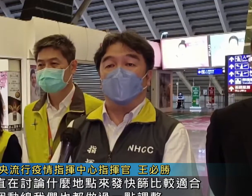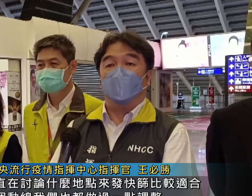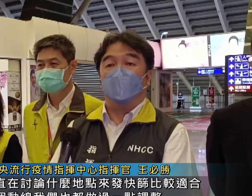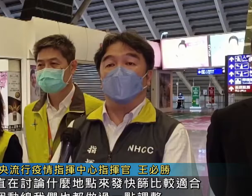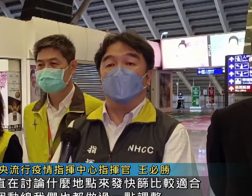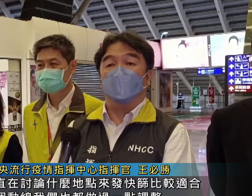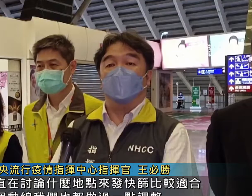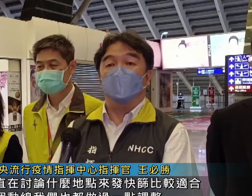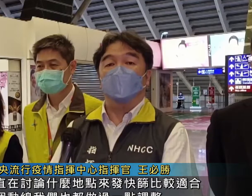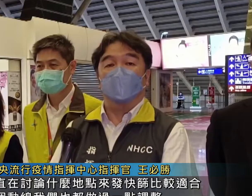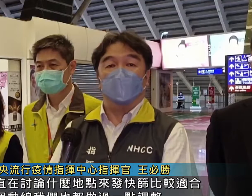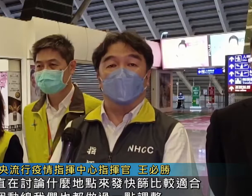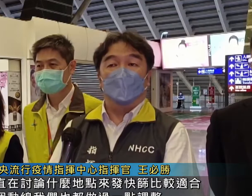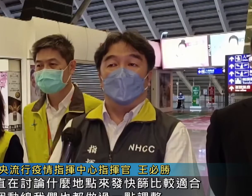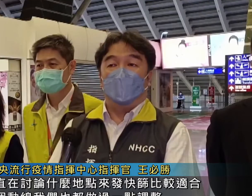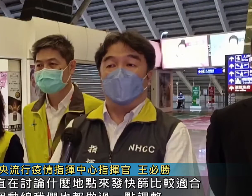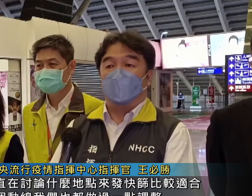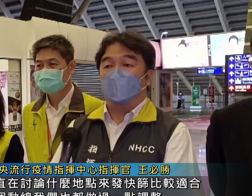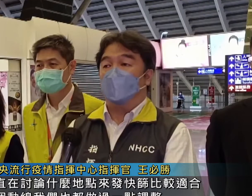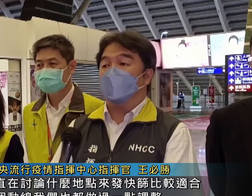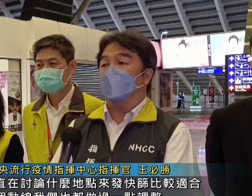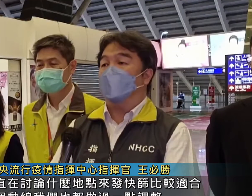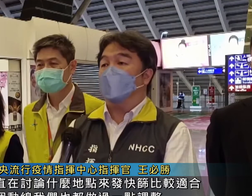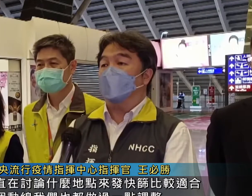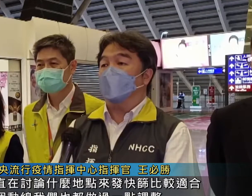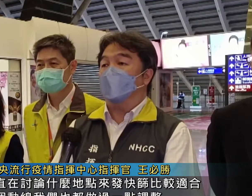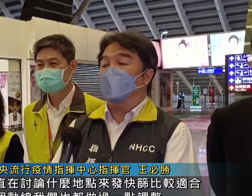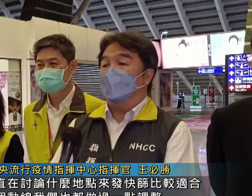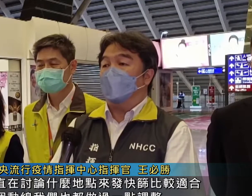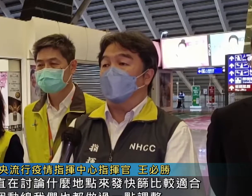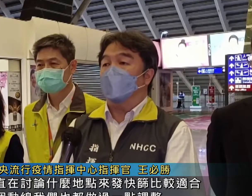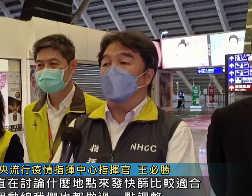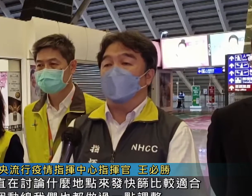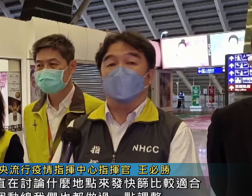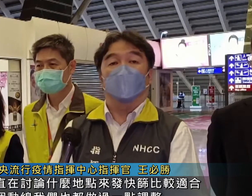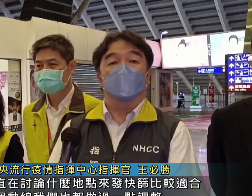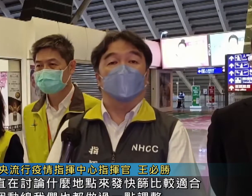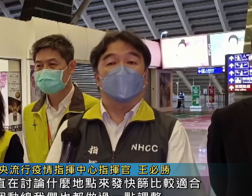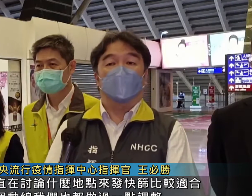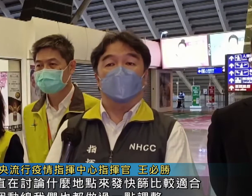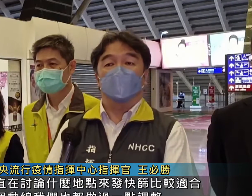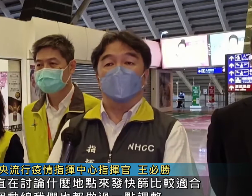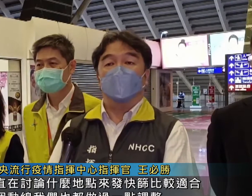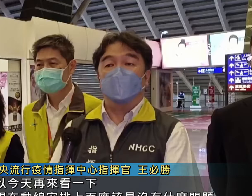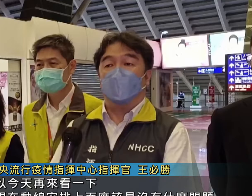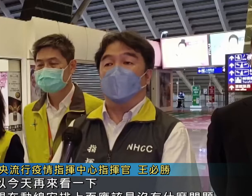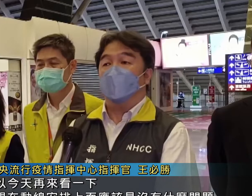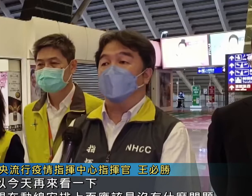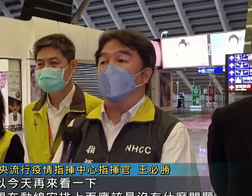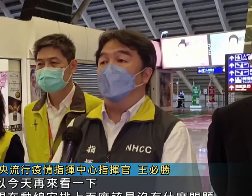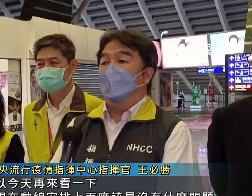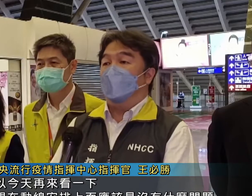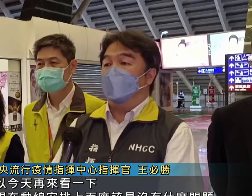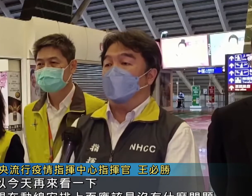发快筛比较适合？那整个动线我们也都有做过一点调整，那所以今天再来看一下。那我想